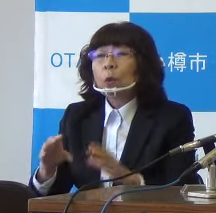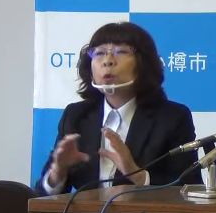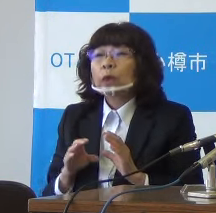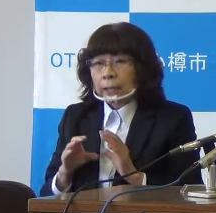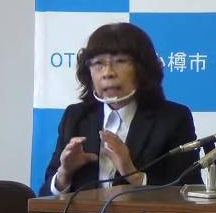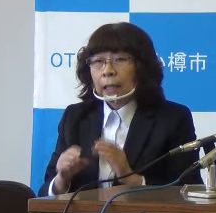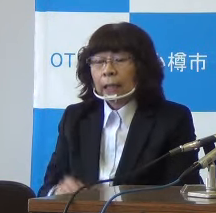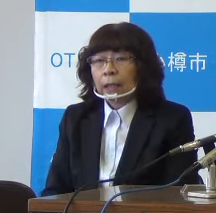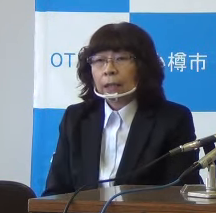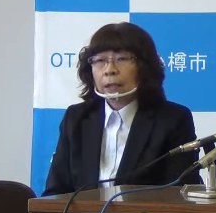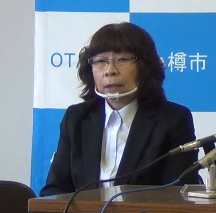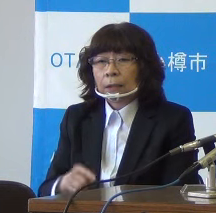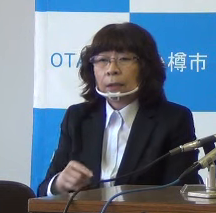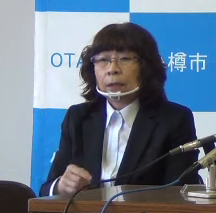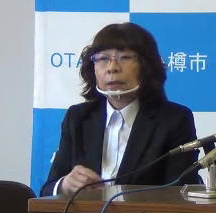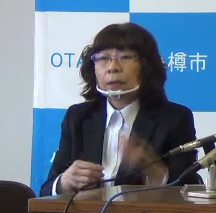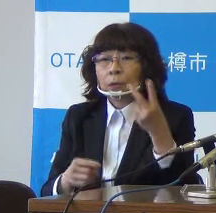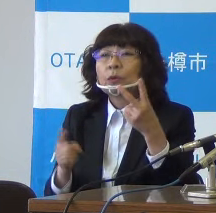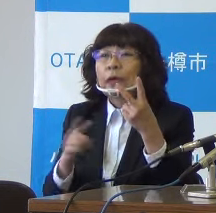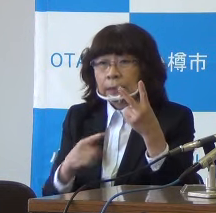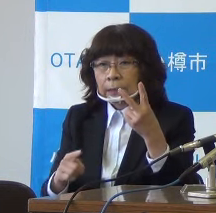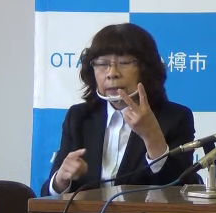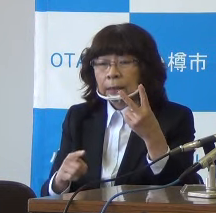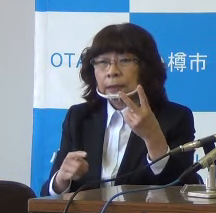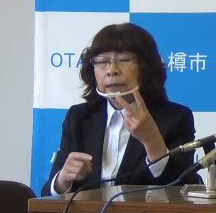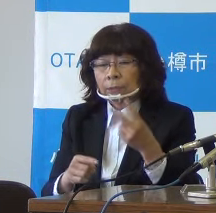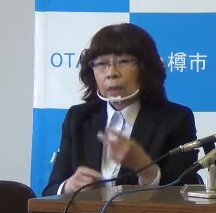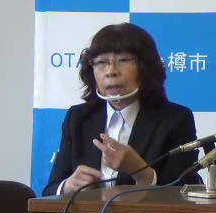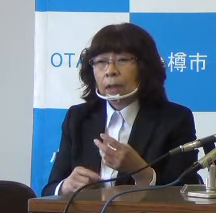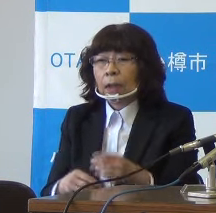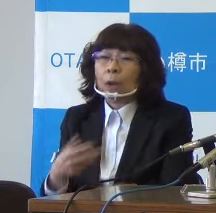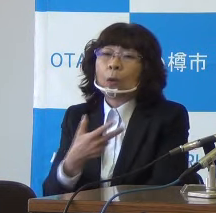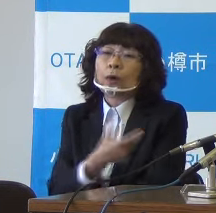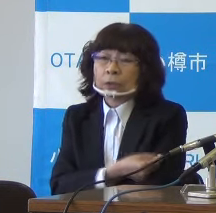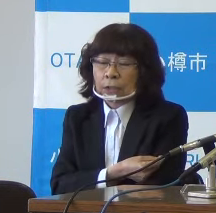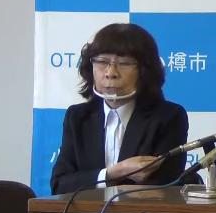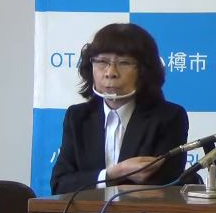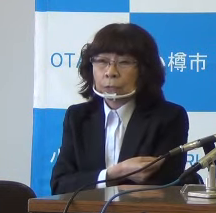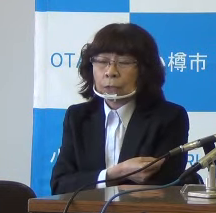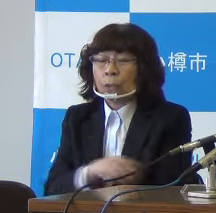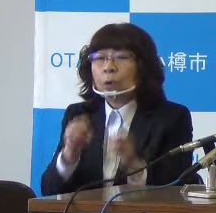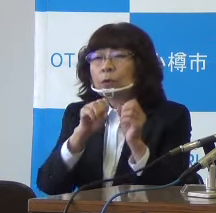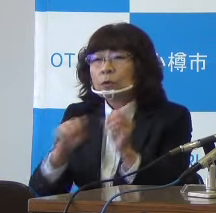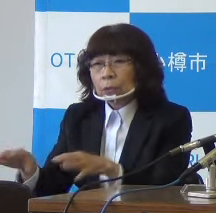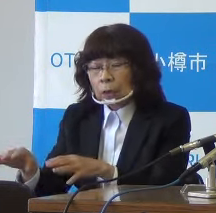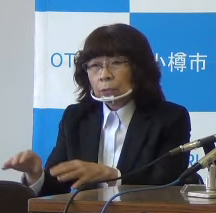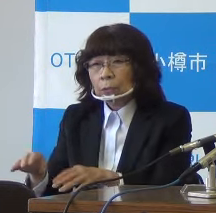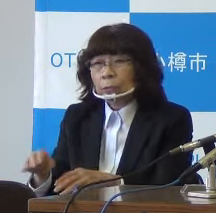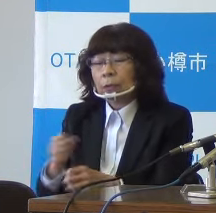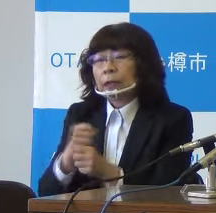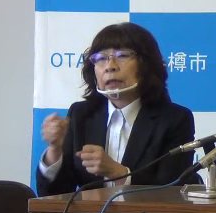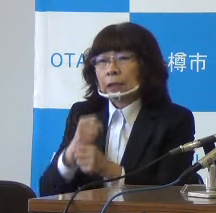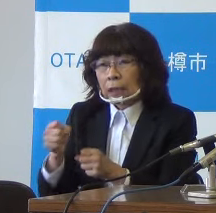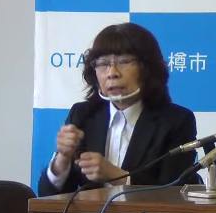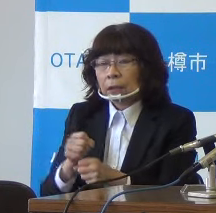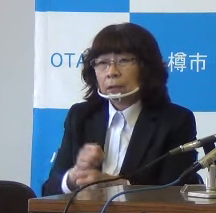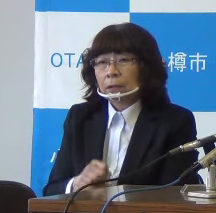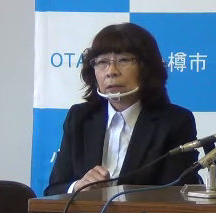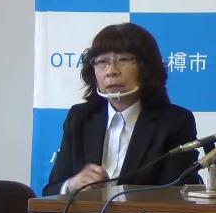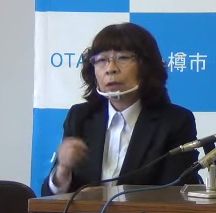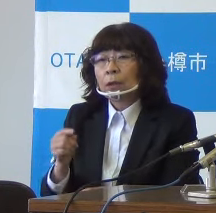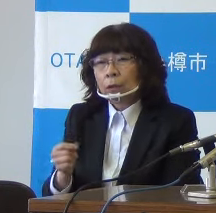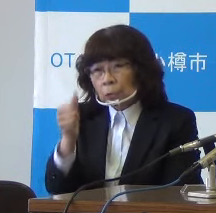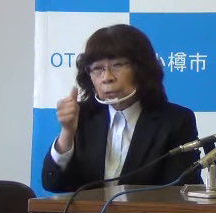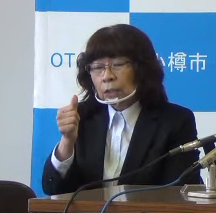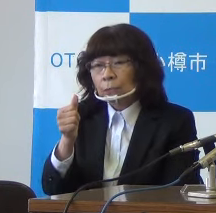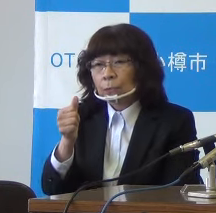して私と副市長はワクチンを廃棄することができず急を要